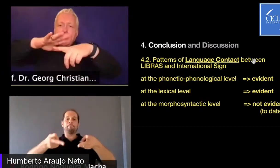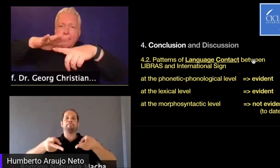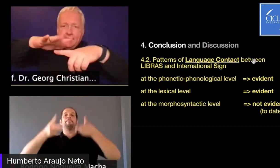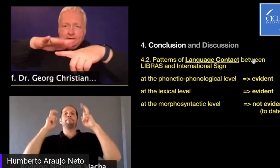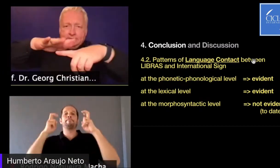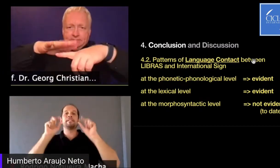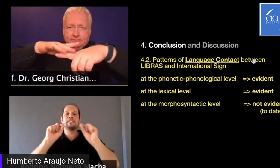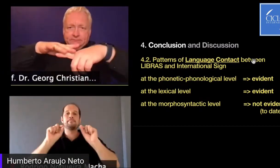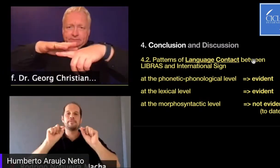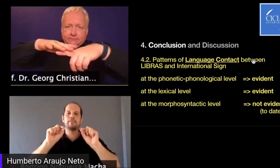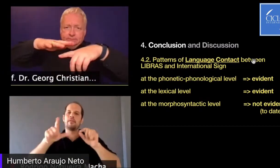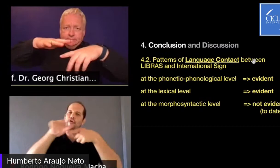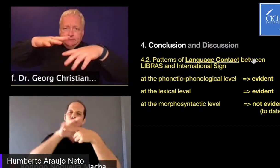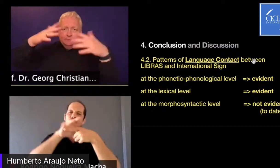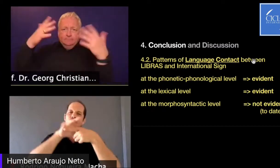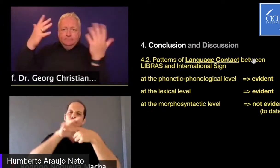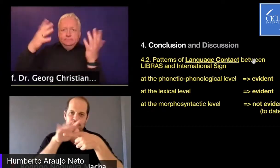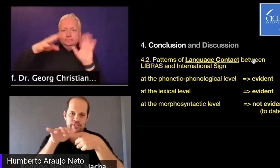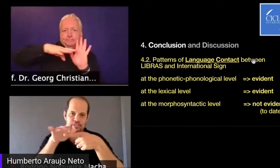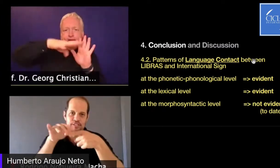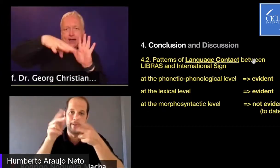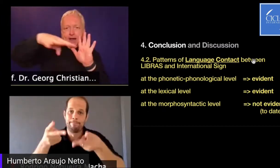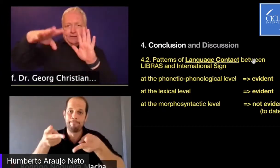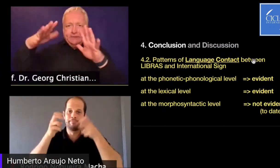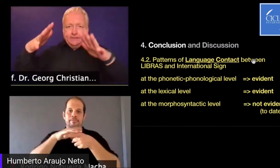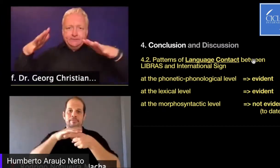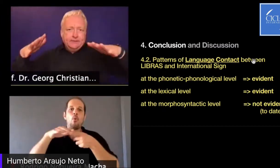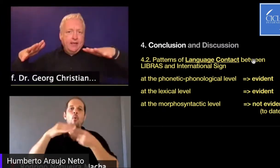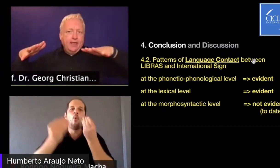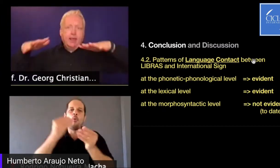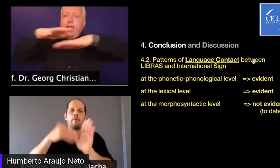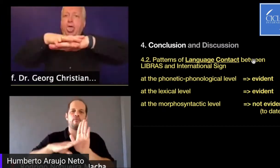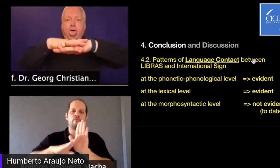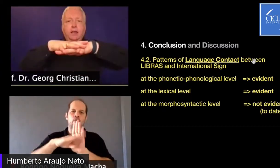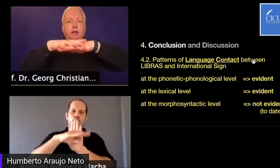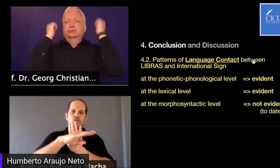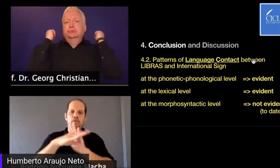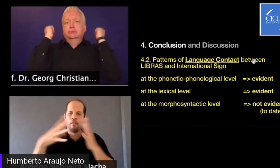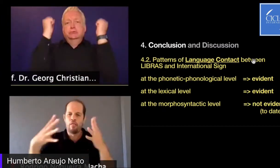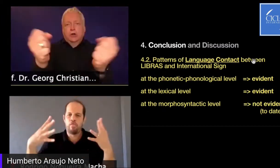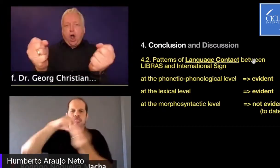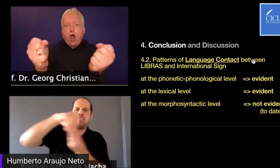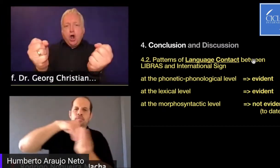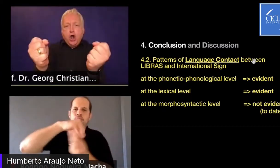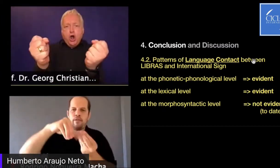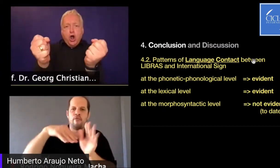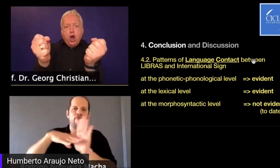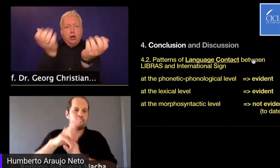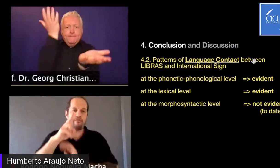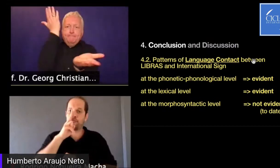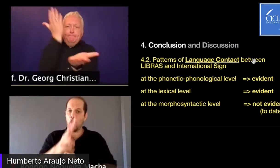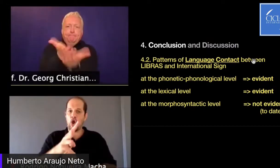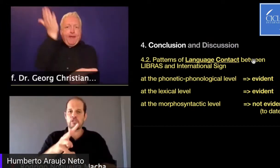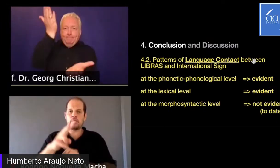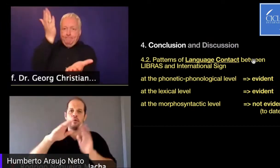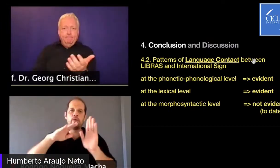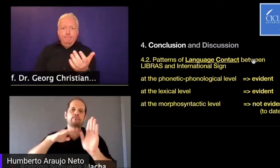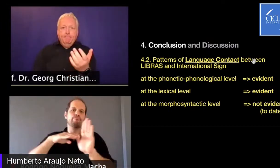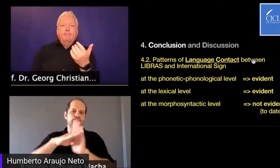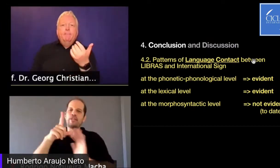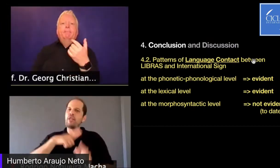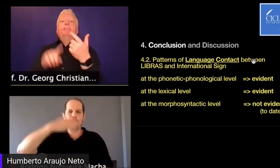Então, ficou bastante evidente essa autonomia no nível fonético-fonológico e também no